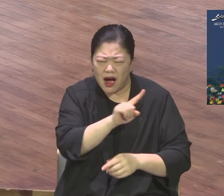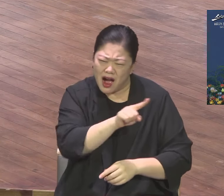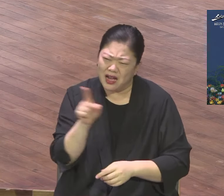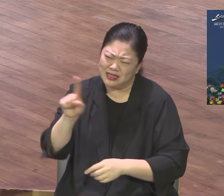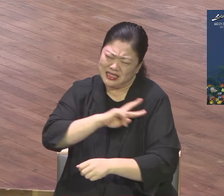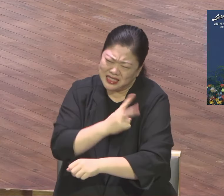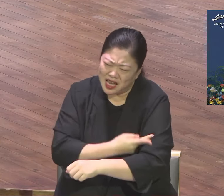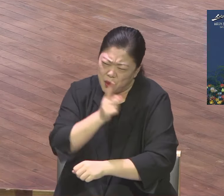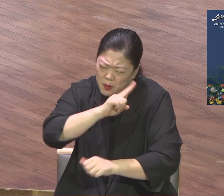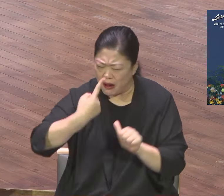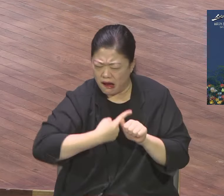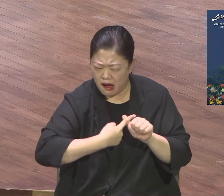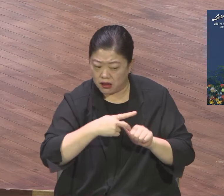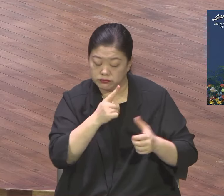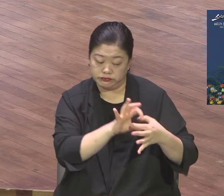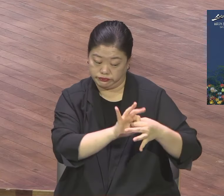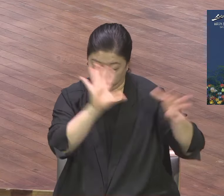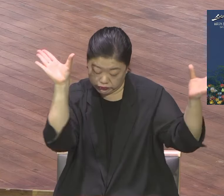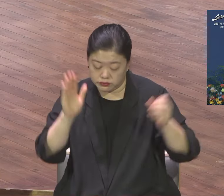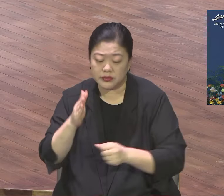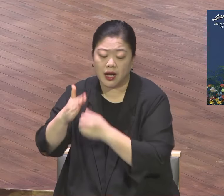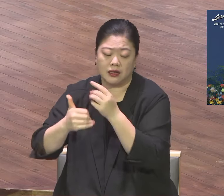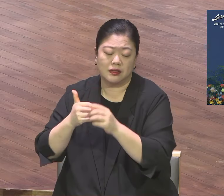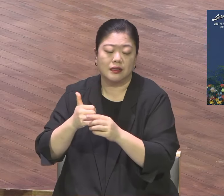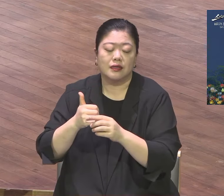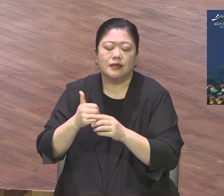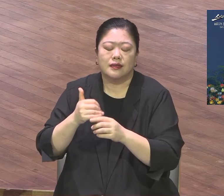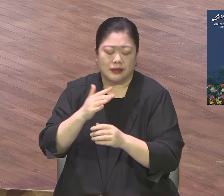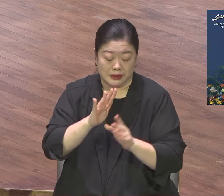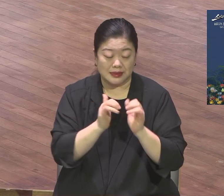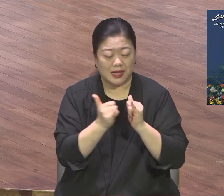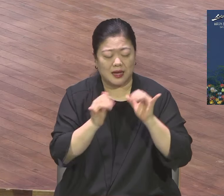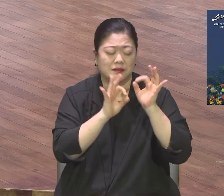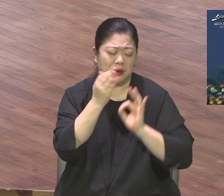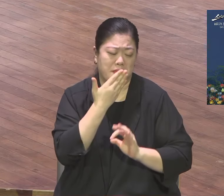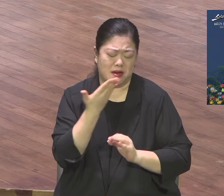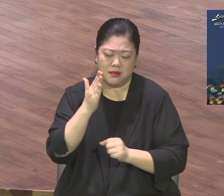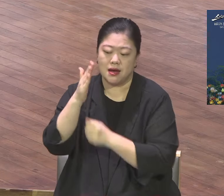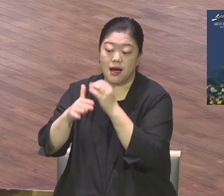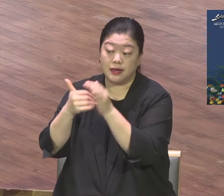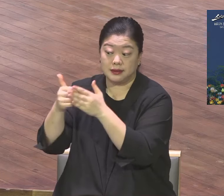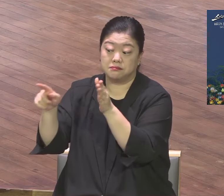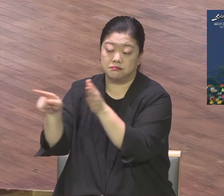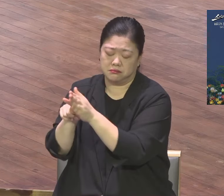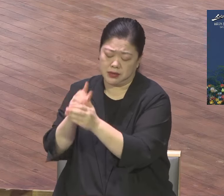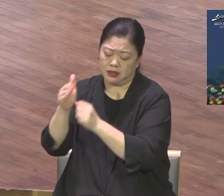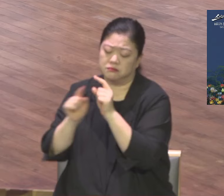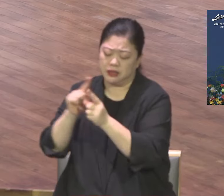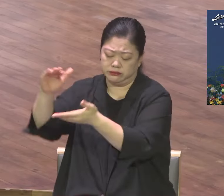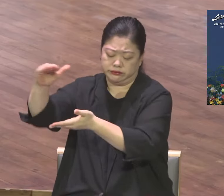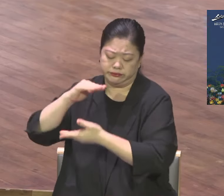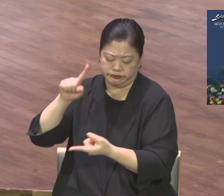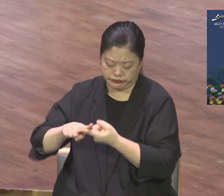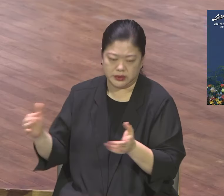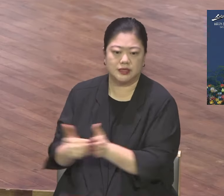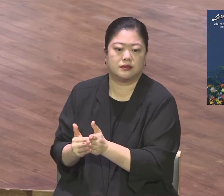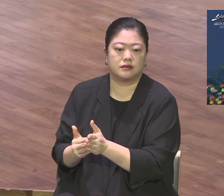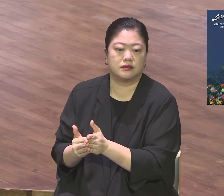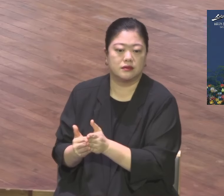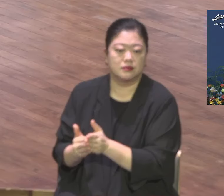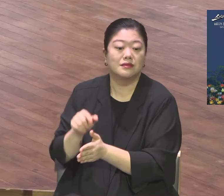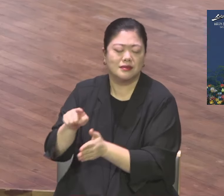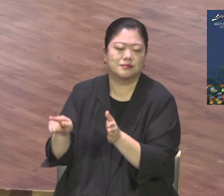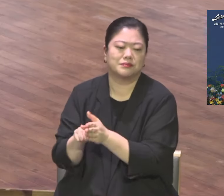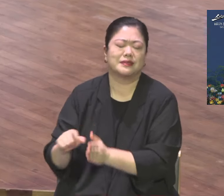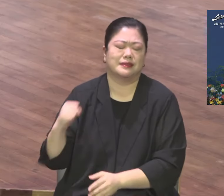흔들림이 없이 믿음의 도전을 하는 자를 하나님이 축복하신다. 그 내용이에요. 그